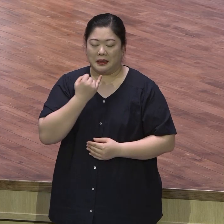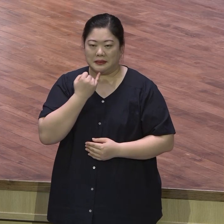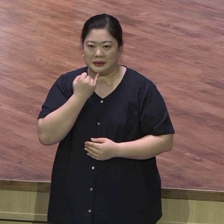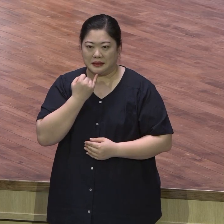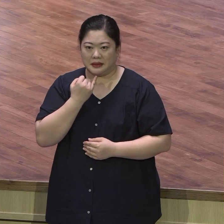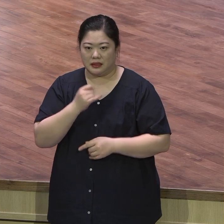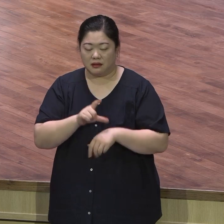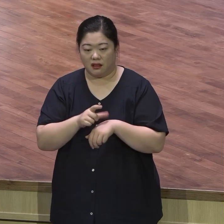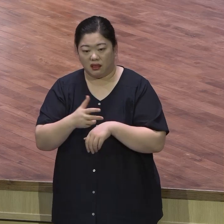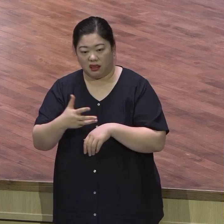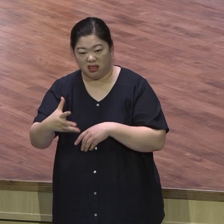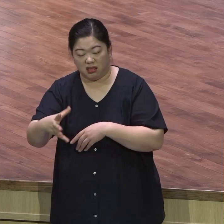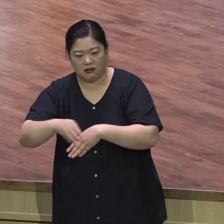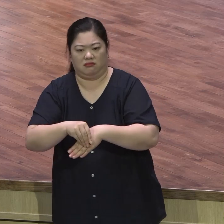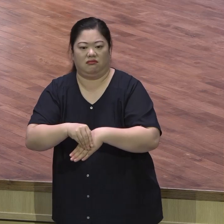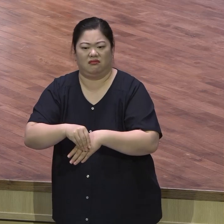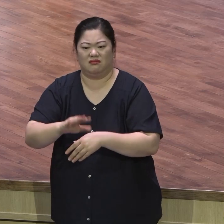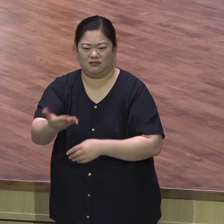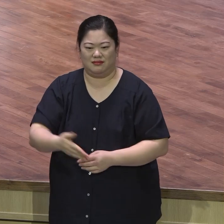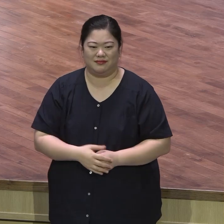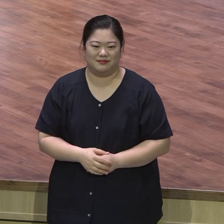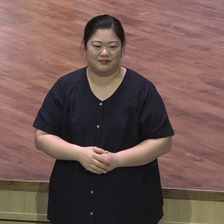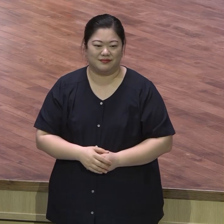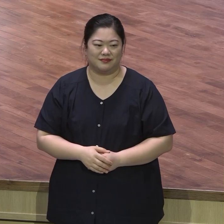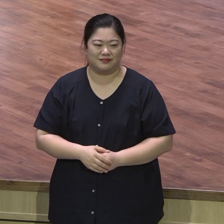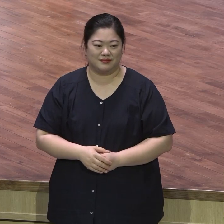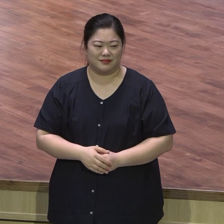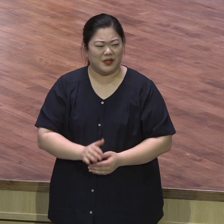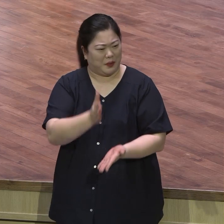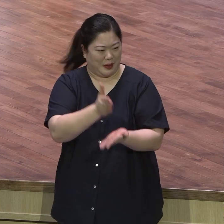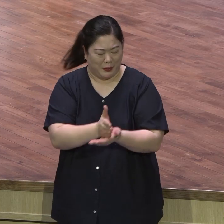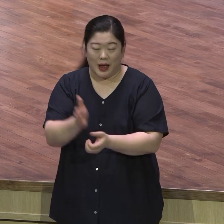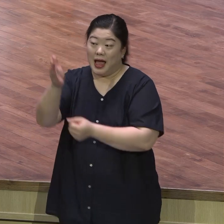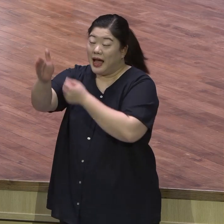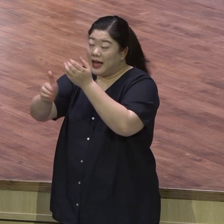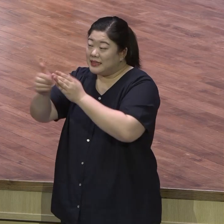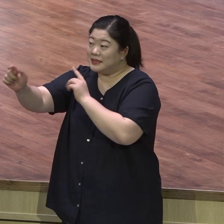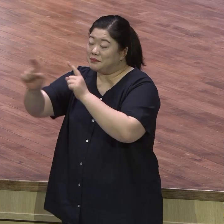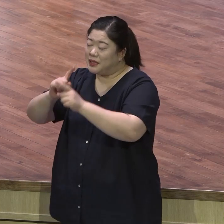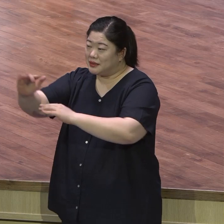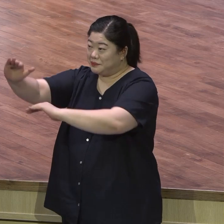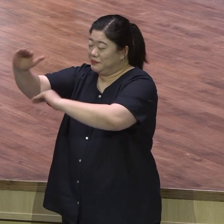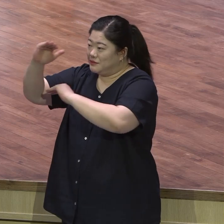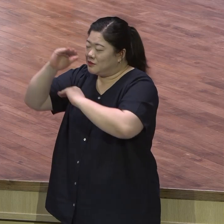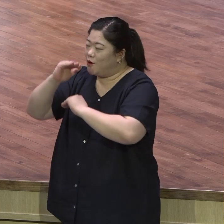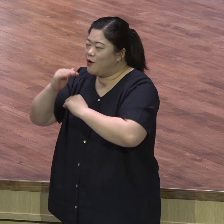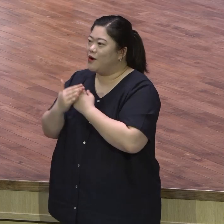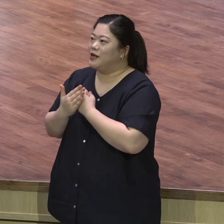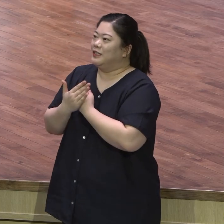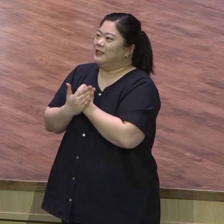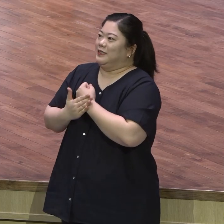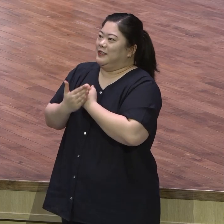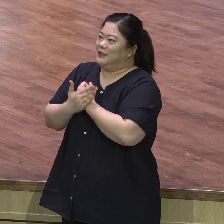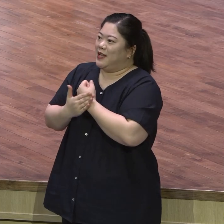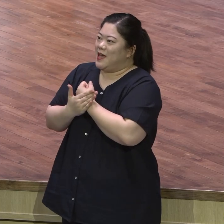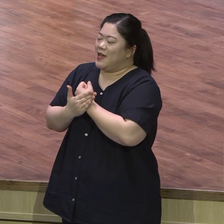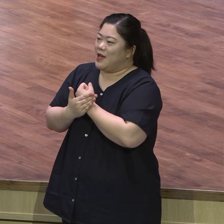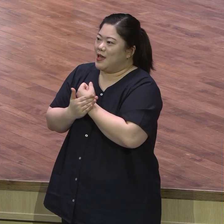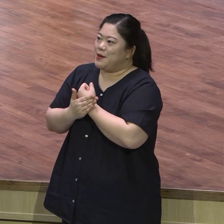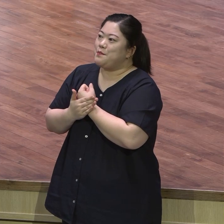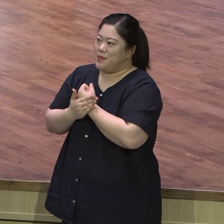영계자 충도는 하나님의 말씀에 은혜 받은 자가 자원하는 헌신의 자리를 놓치지 마시기